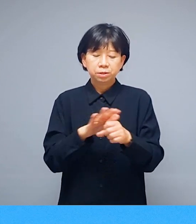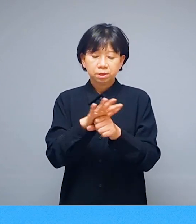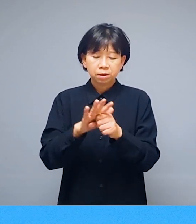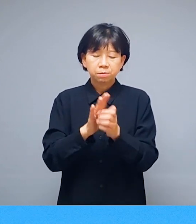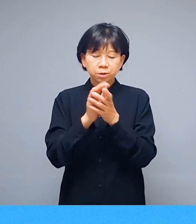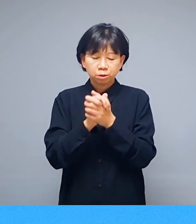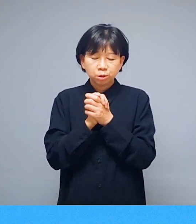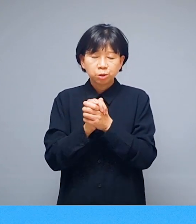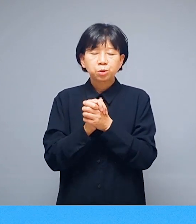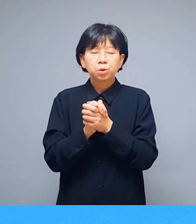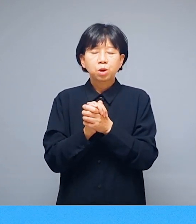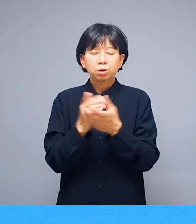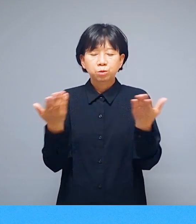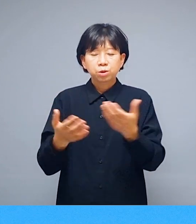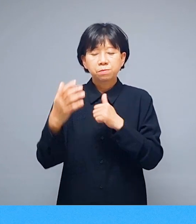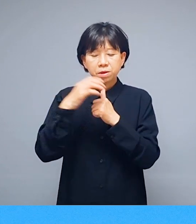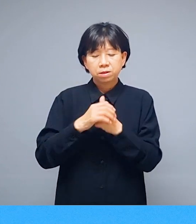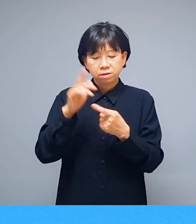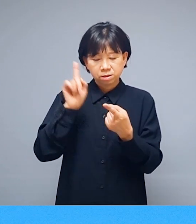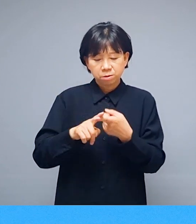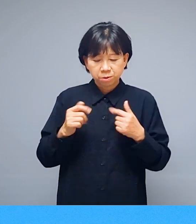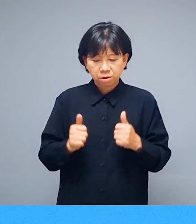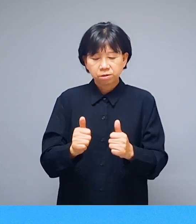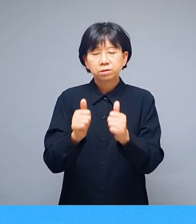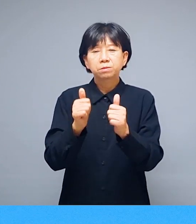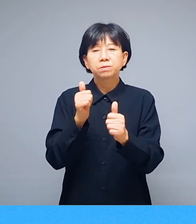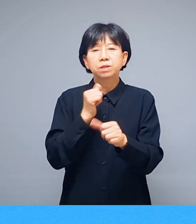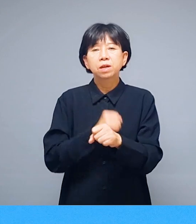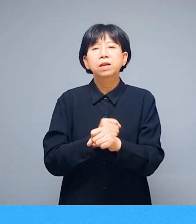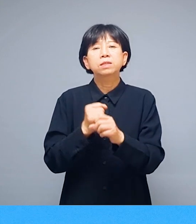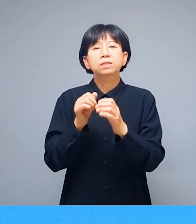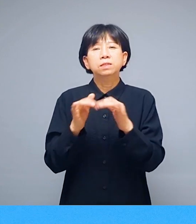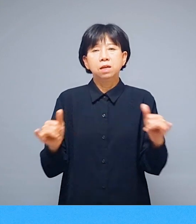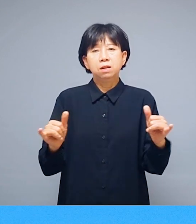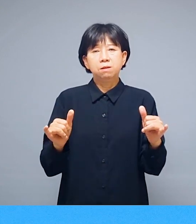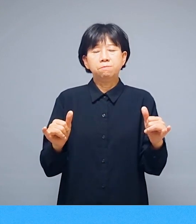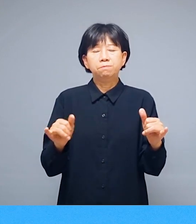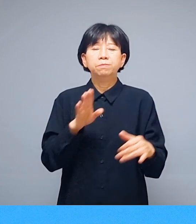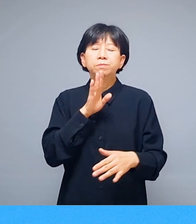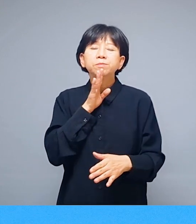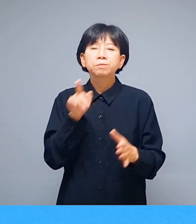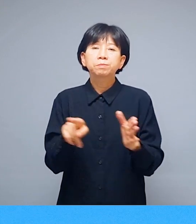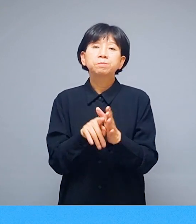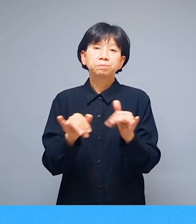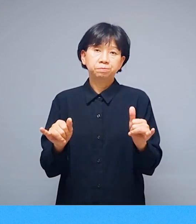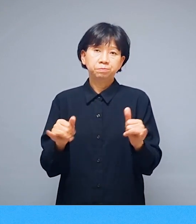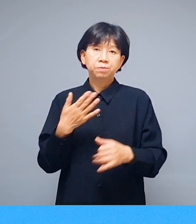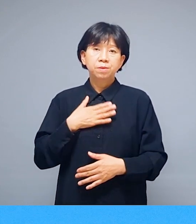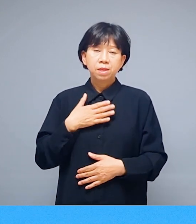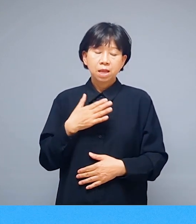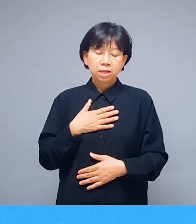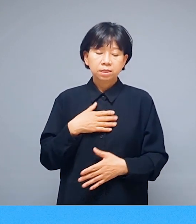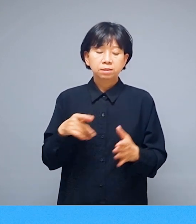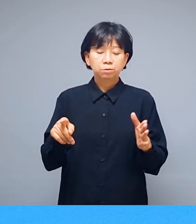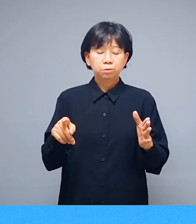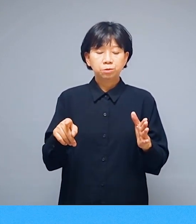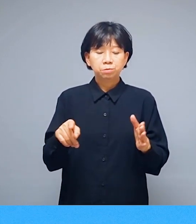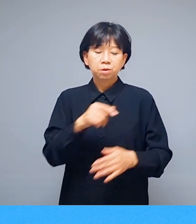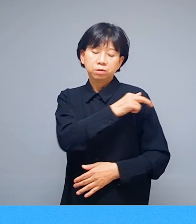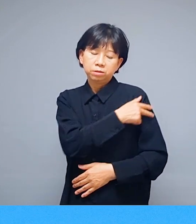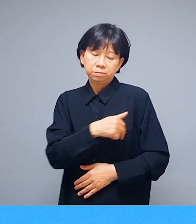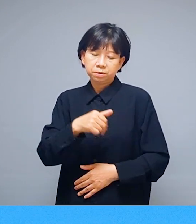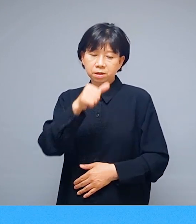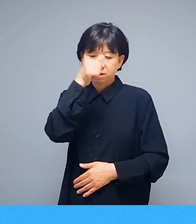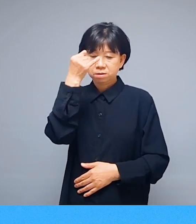이 사람이 신앙인인 줄 믿습니다. 오늘 우리 자신에게 한번 물어봅시다. 나는 직분자이기 때문에